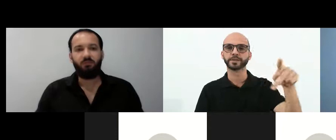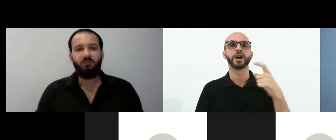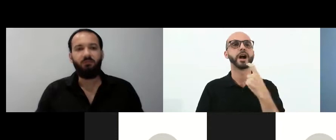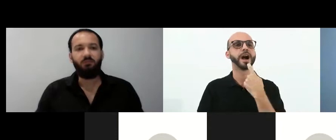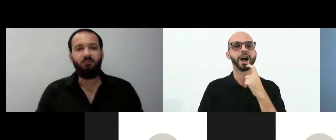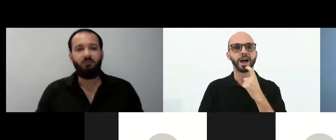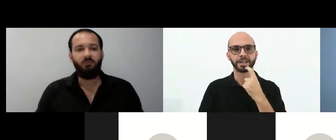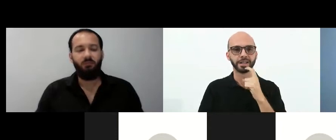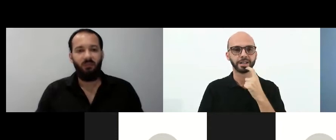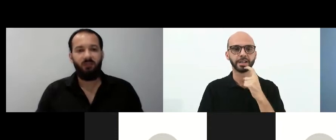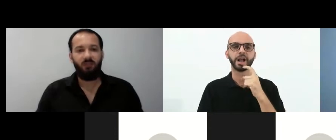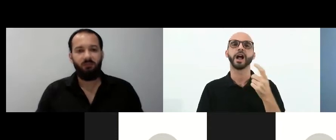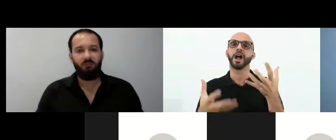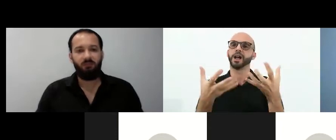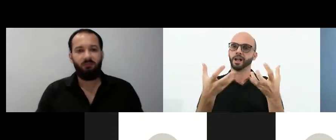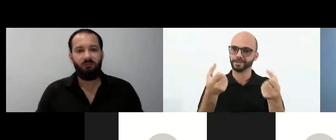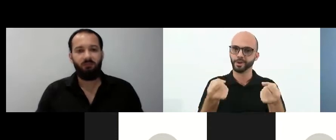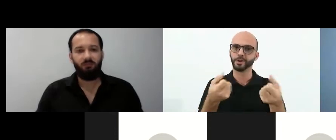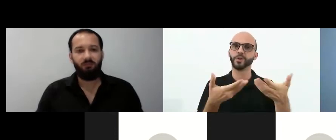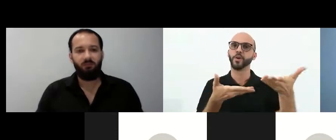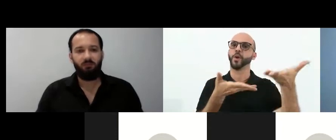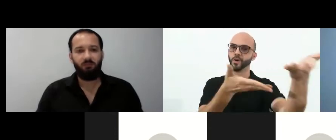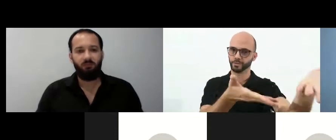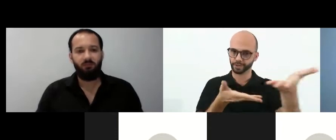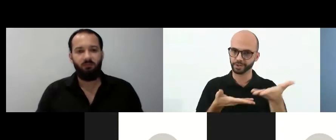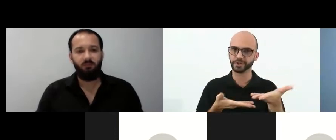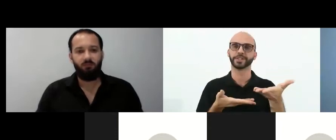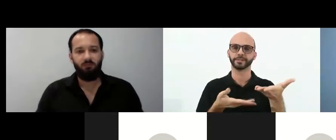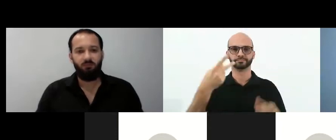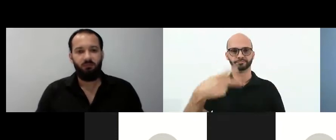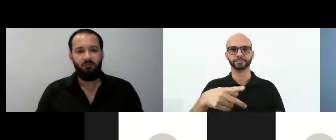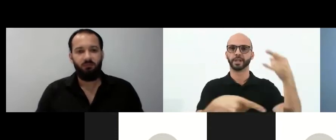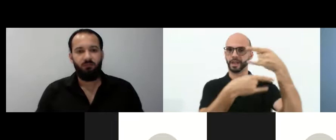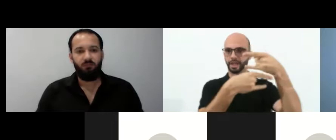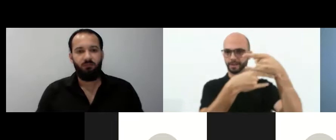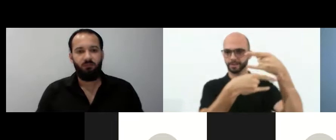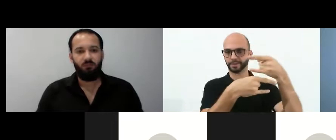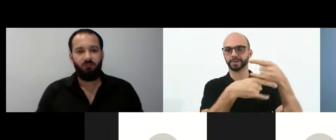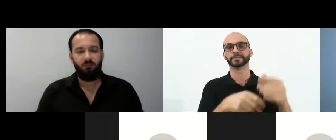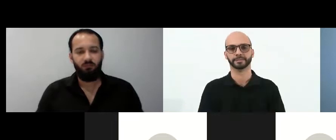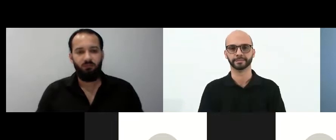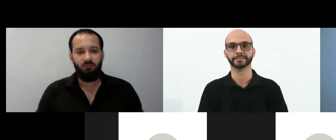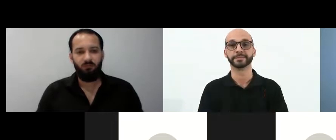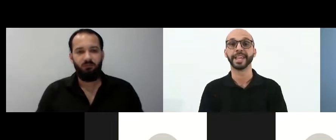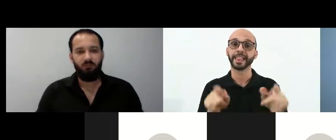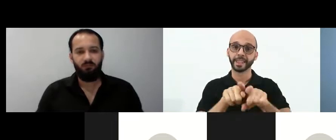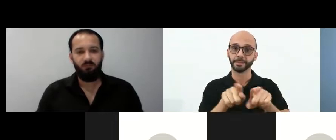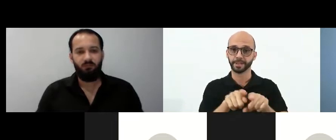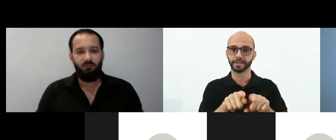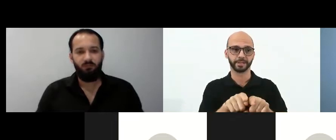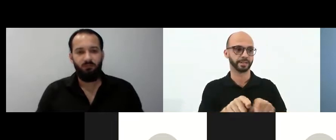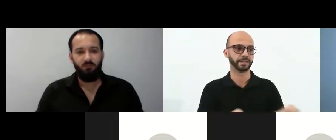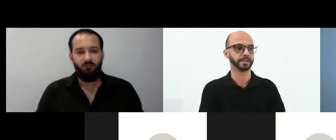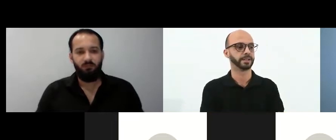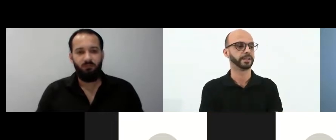Primeiramente, eu quero agradecer ao professor Rodrigo por ter aceito o convite de participar da